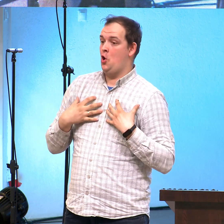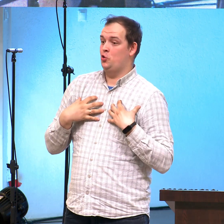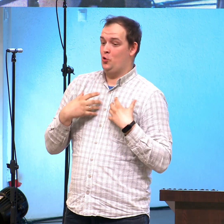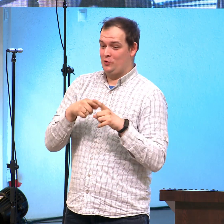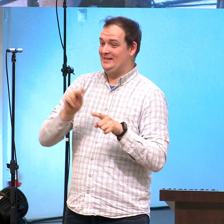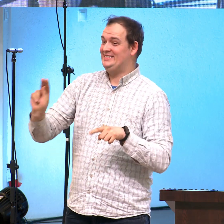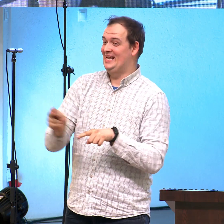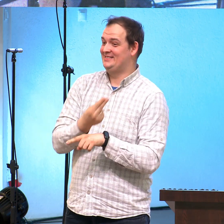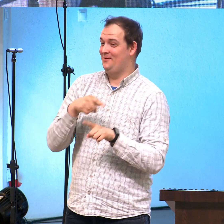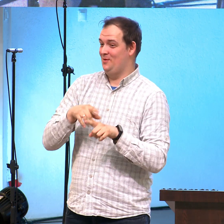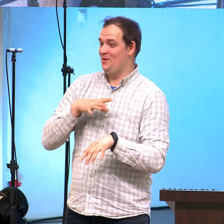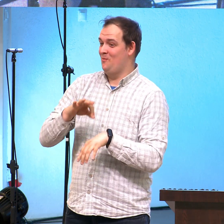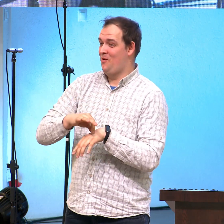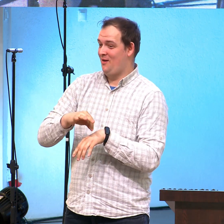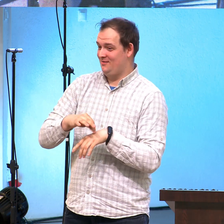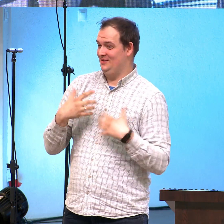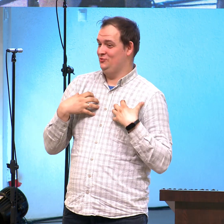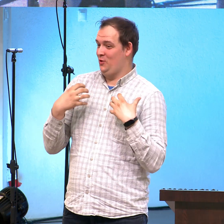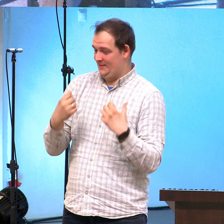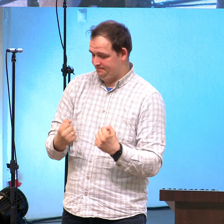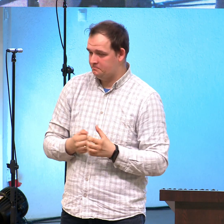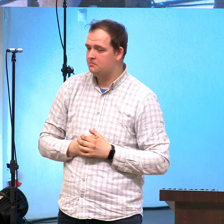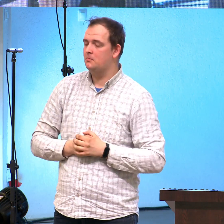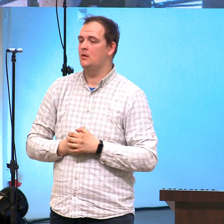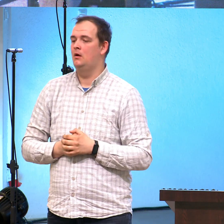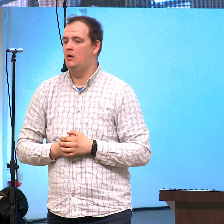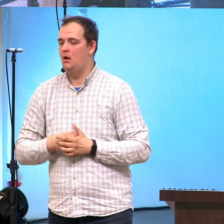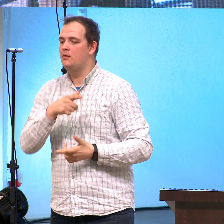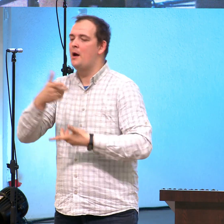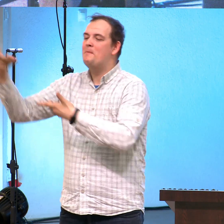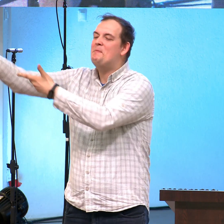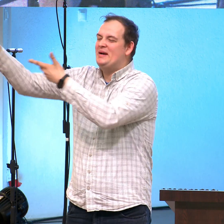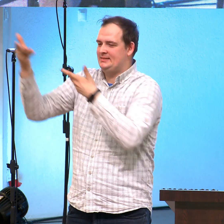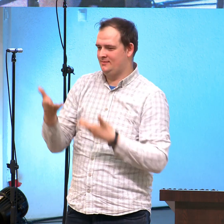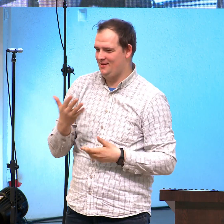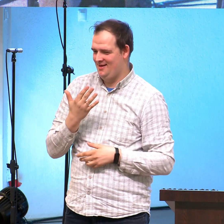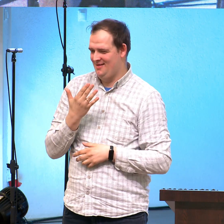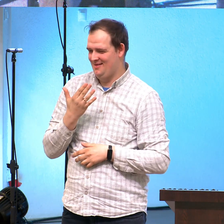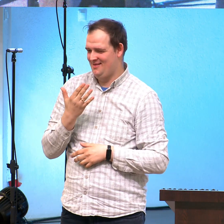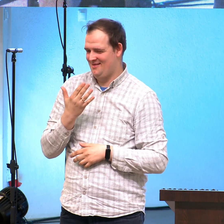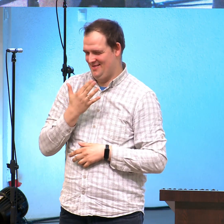Езекия, когда Бог его исцелил от болезни, он пригласил к себе